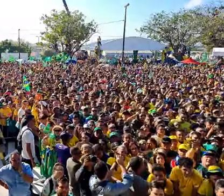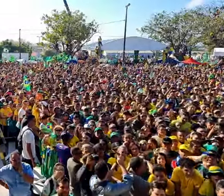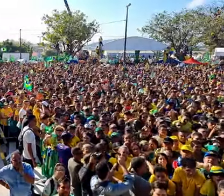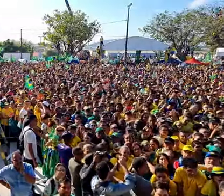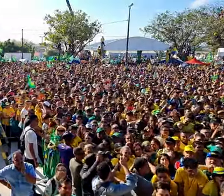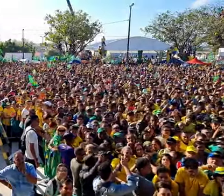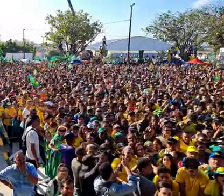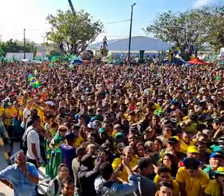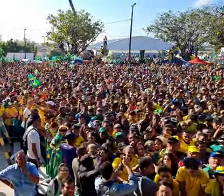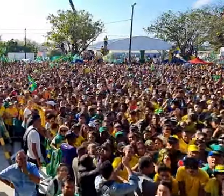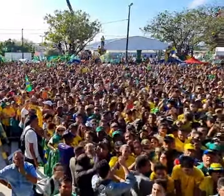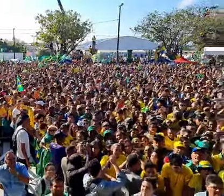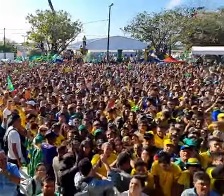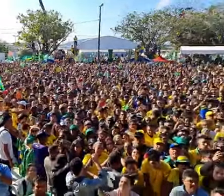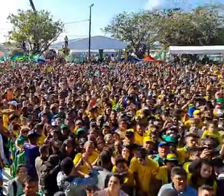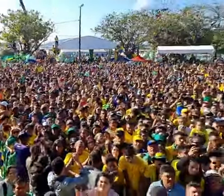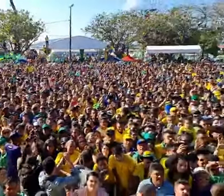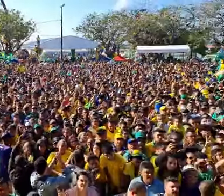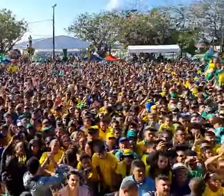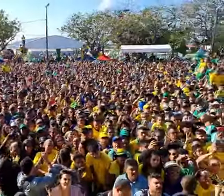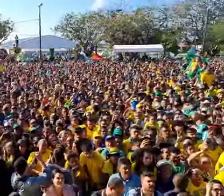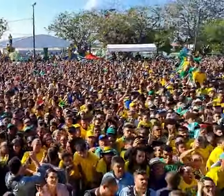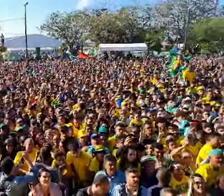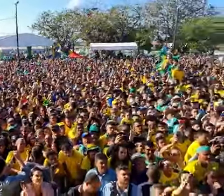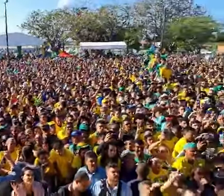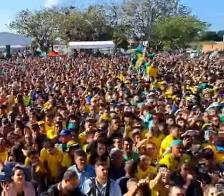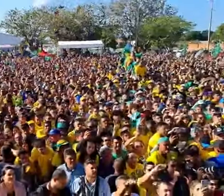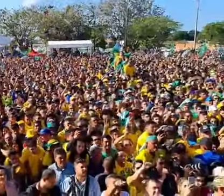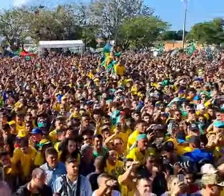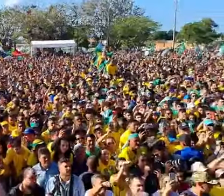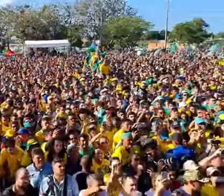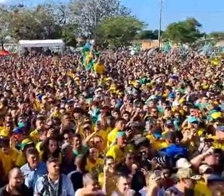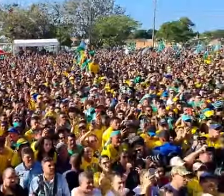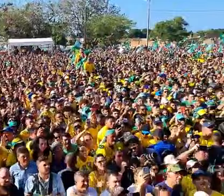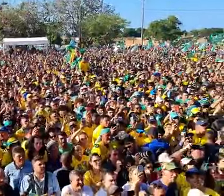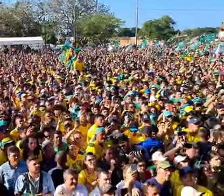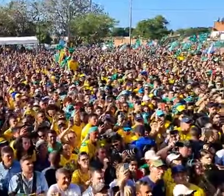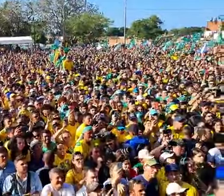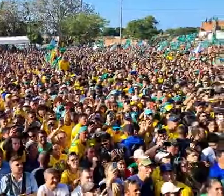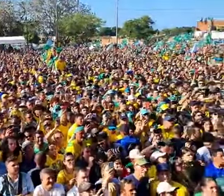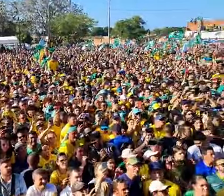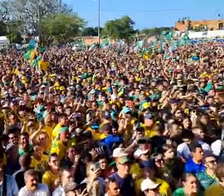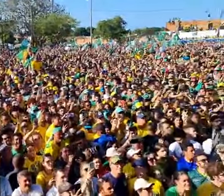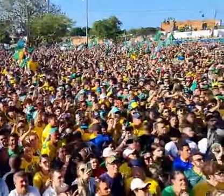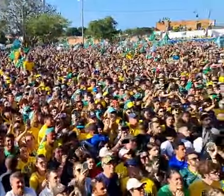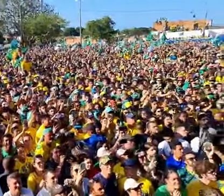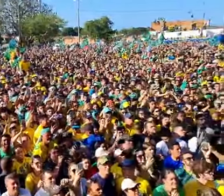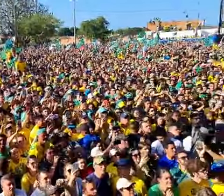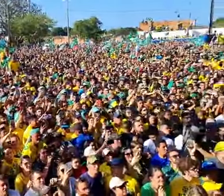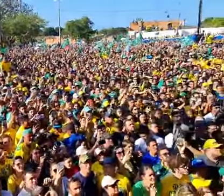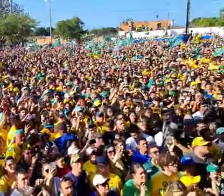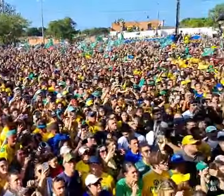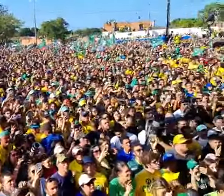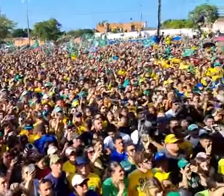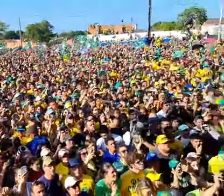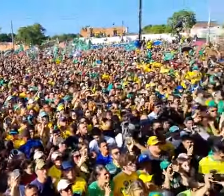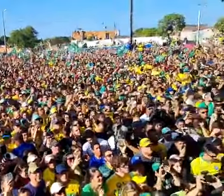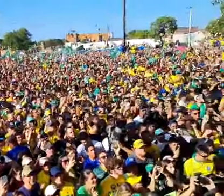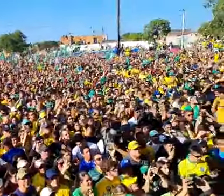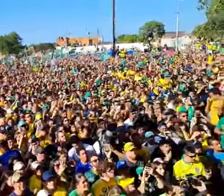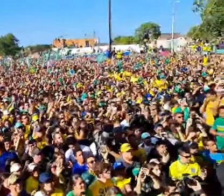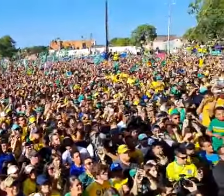Poderoso Auxílio Brasil, o homem que verdadeiramente respeita todo mundo. Vamos ouvir nesse momento aquele